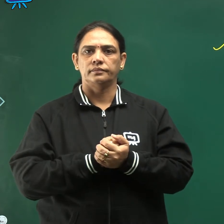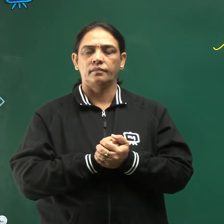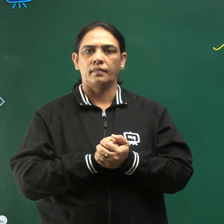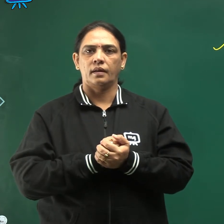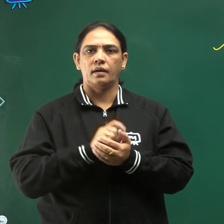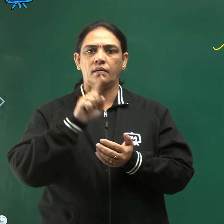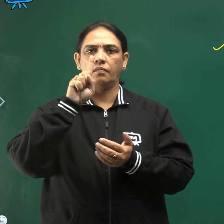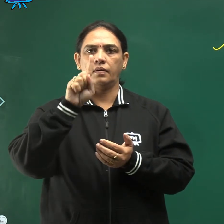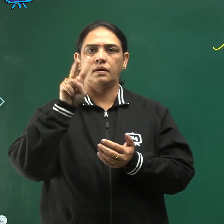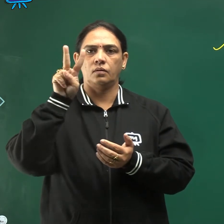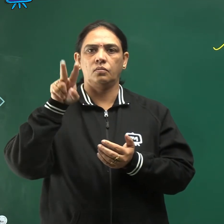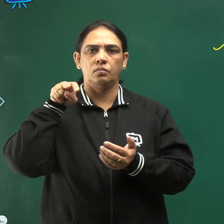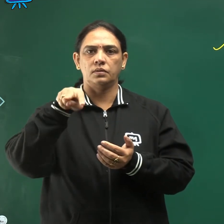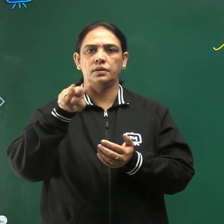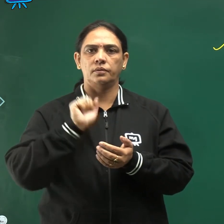1200